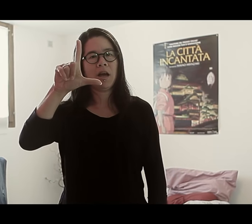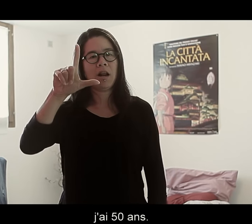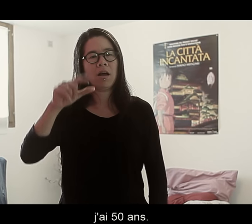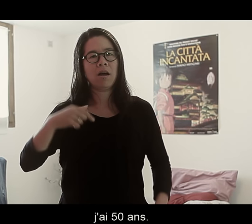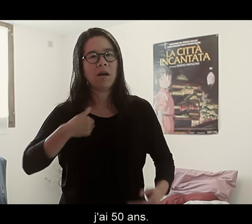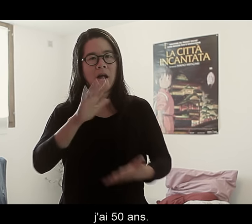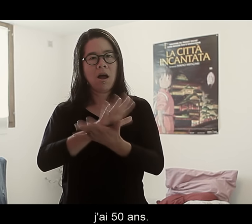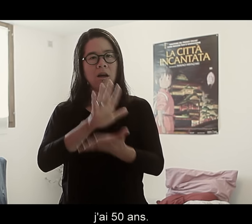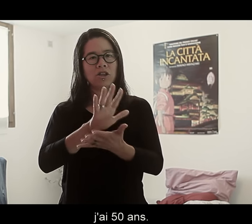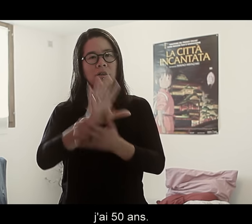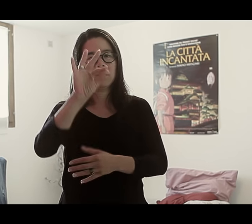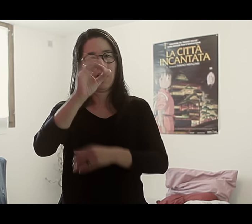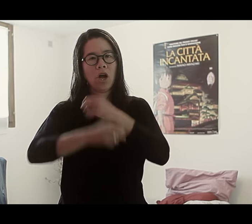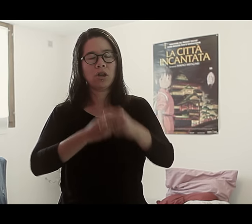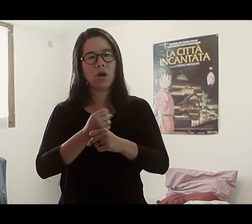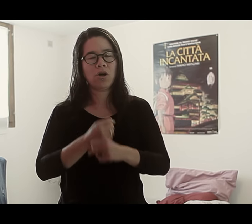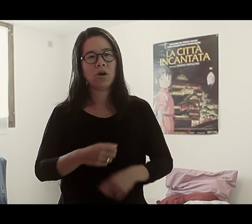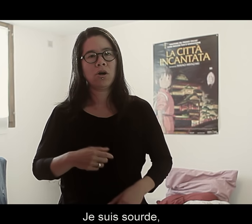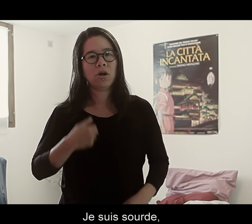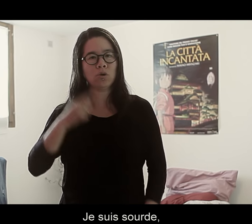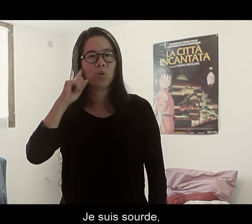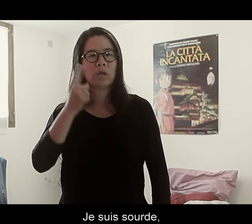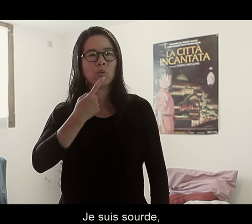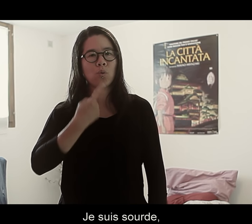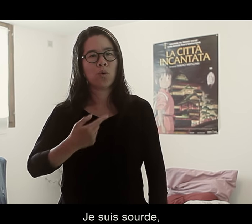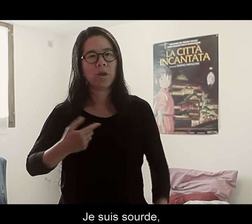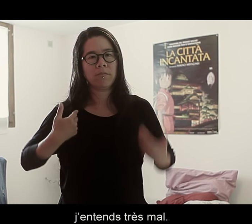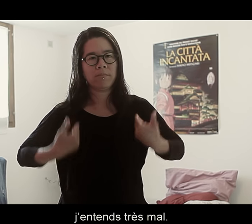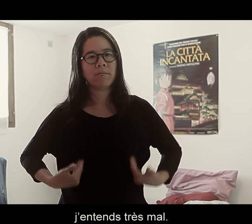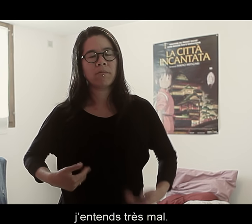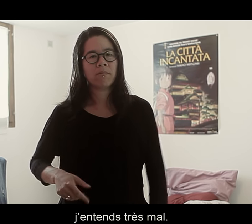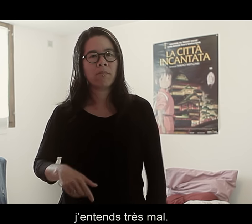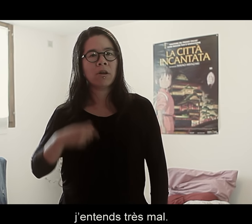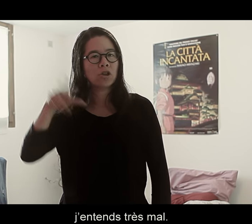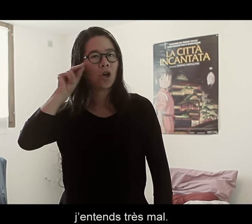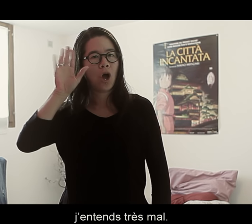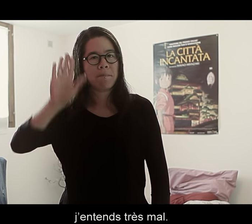J'ai 50 ans. Je suis sourde. J'entends très mal.